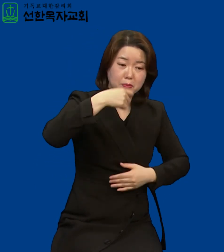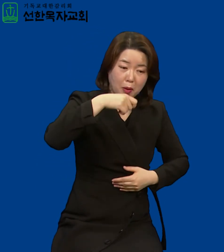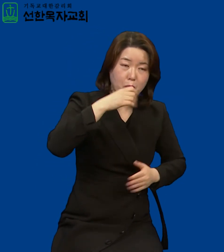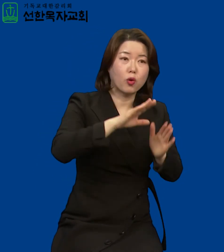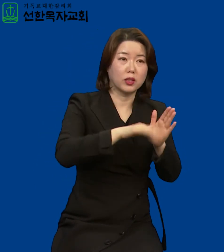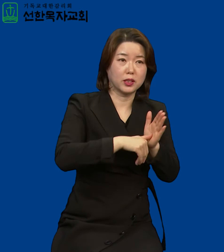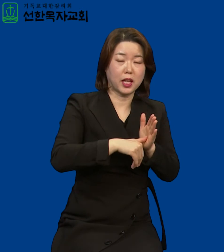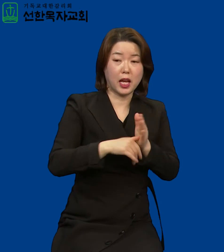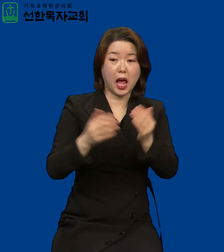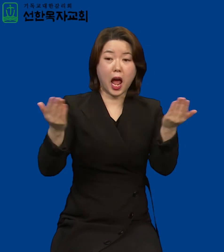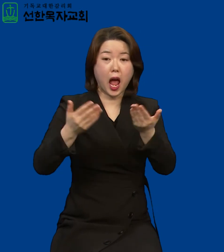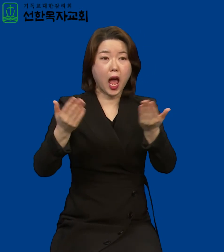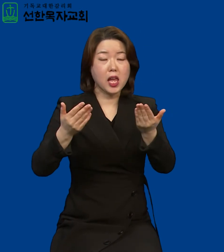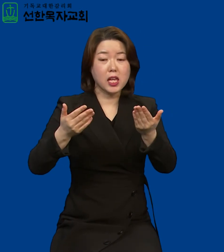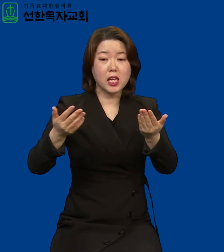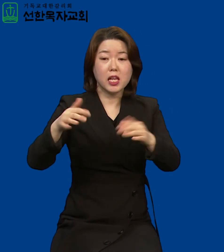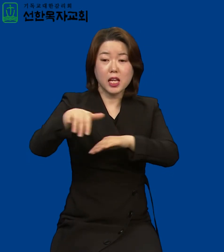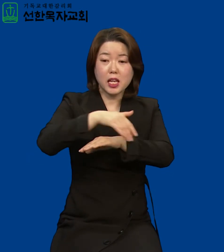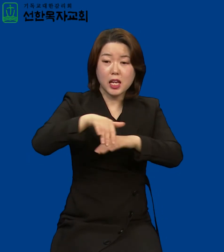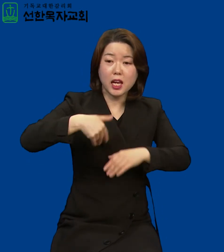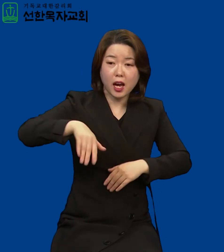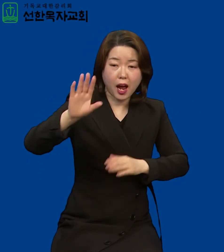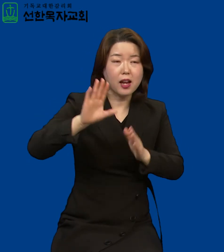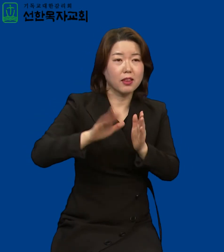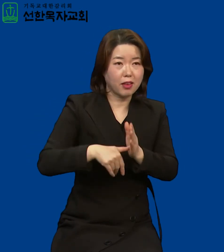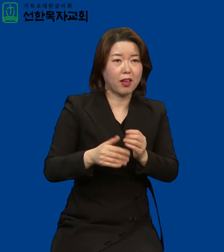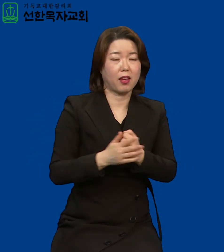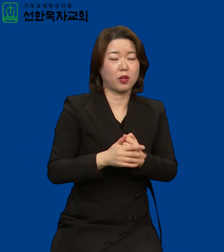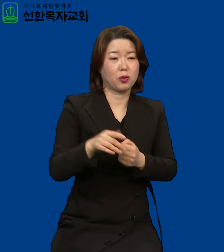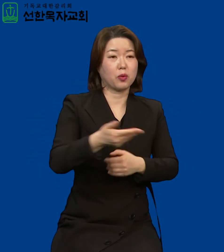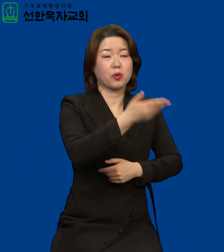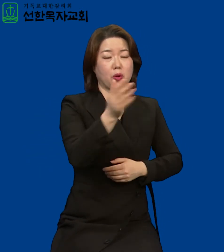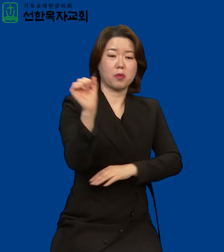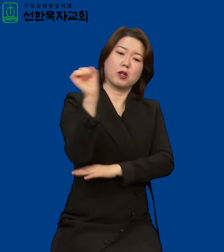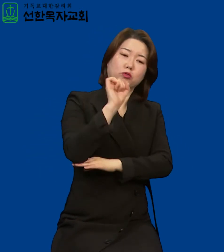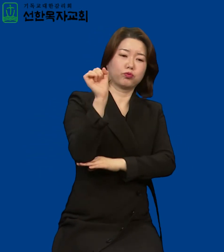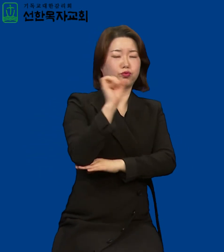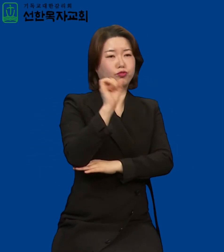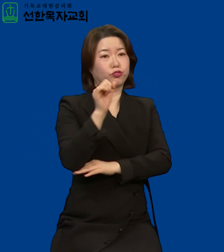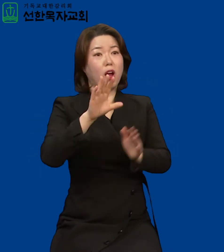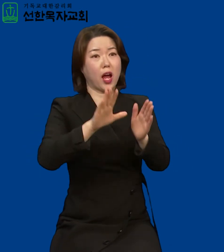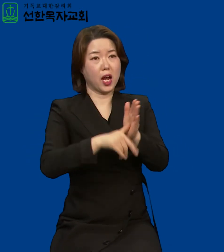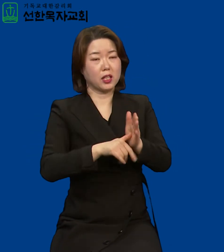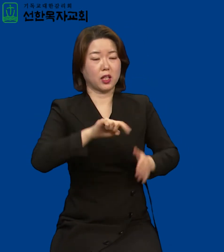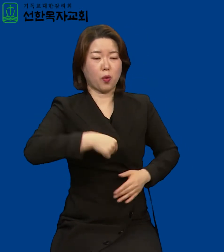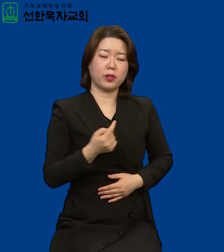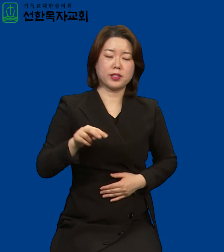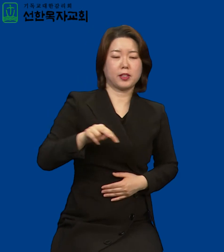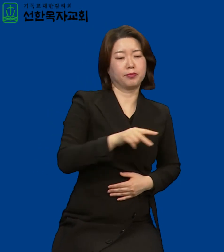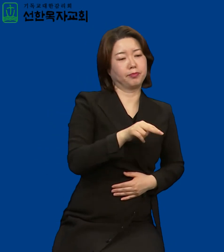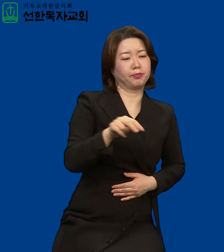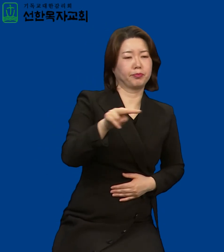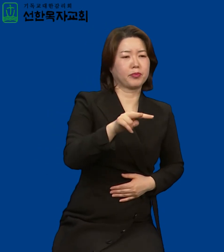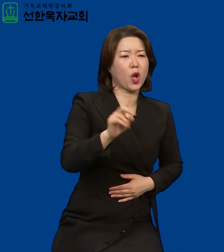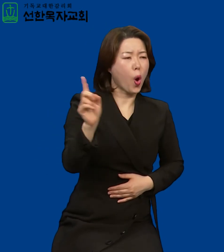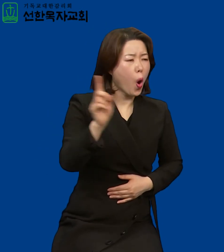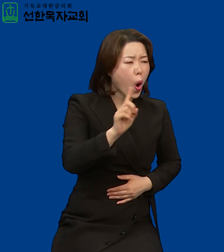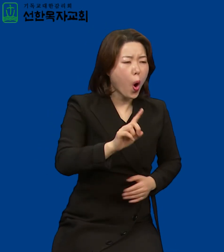때, 직장에 나가서, 여러분이 운전을 할 때, 또는 혼자 걸을 때,